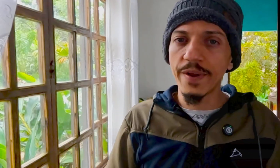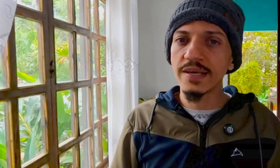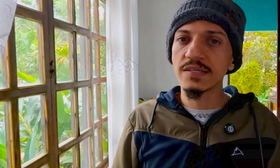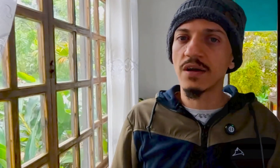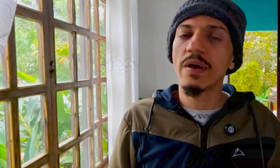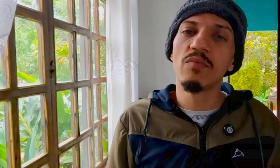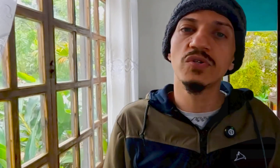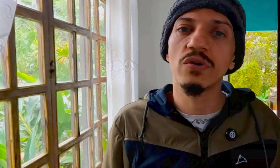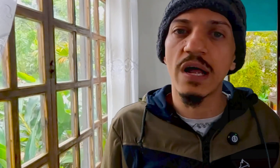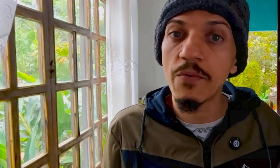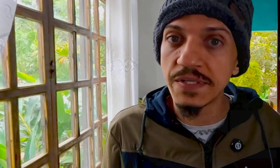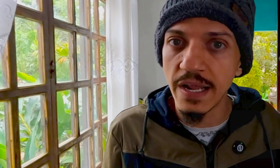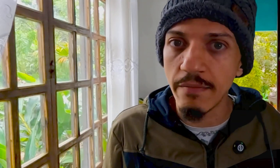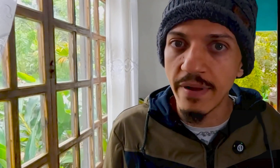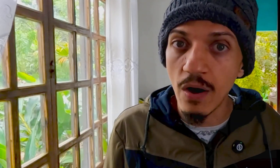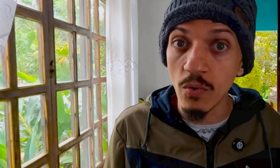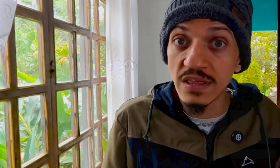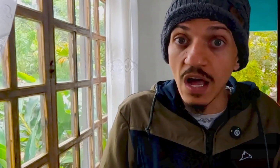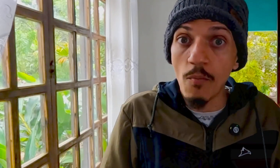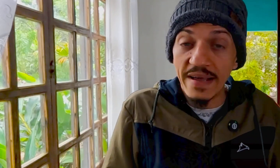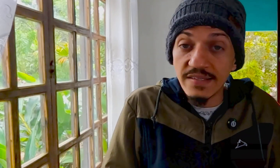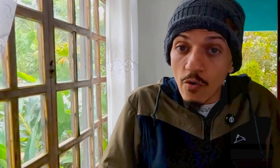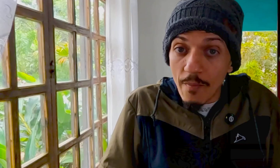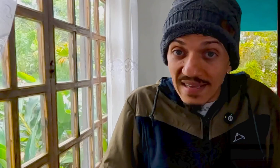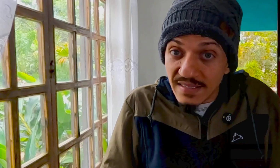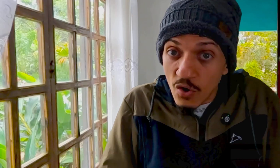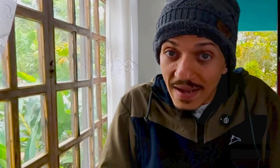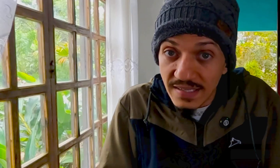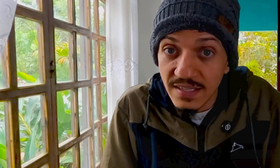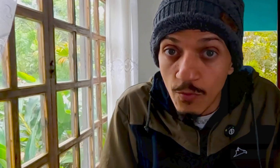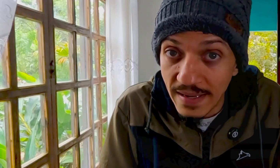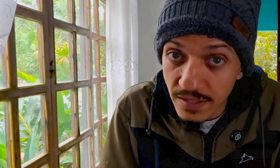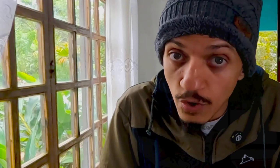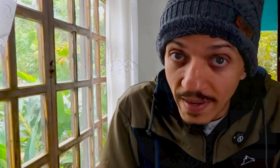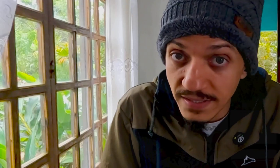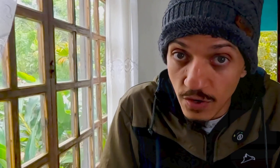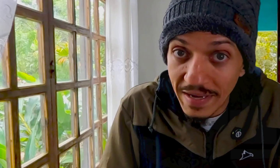de conexão emocional e cerebral tão